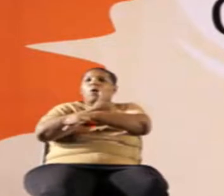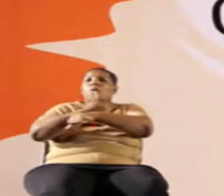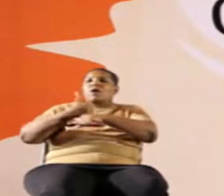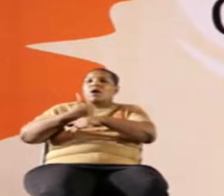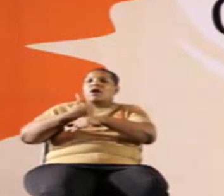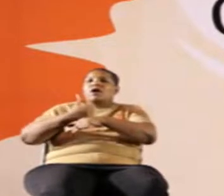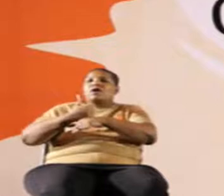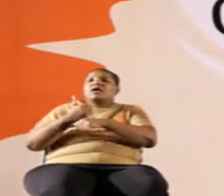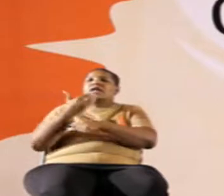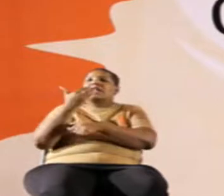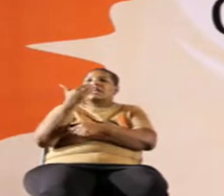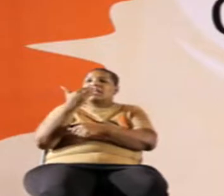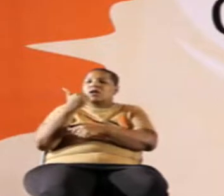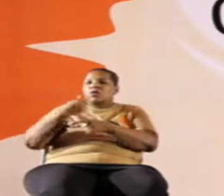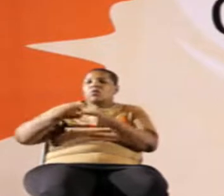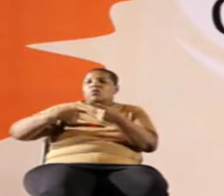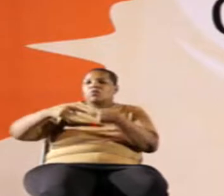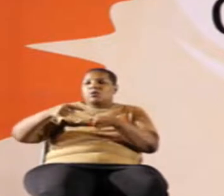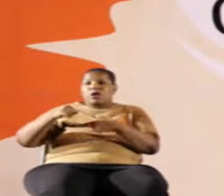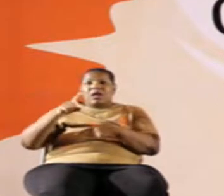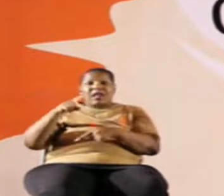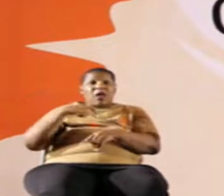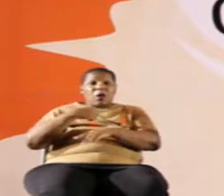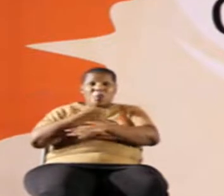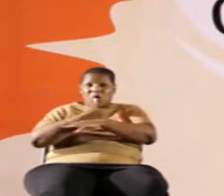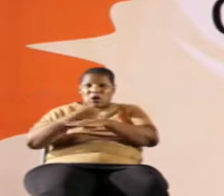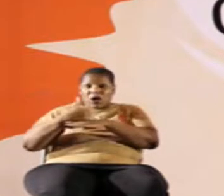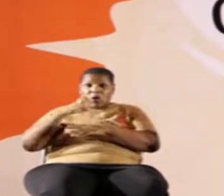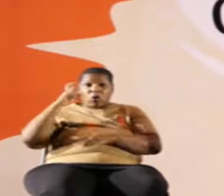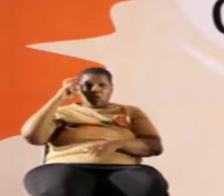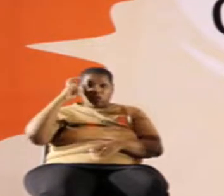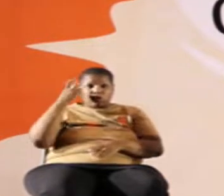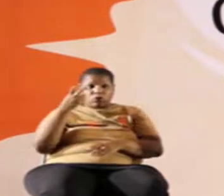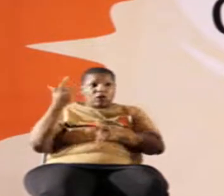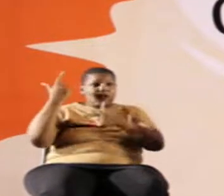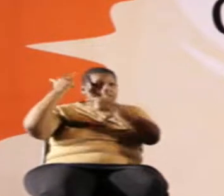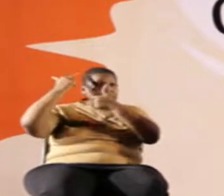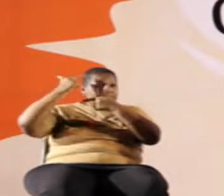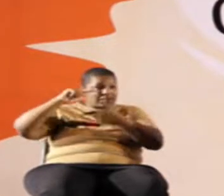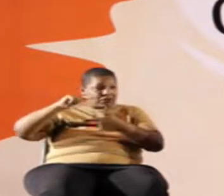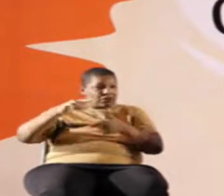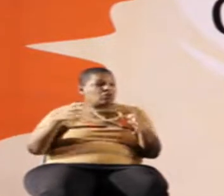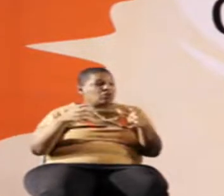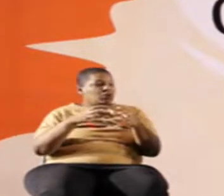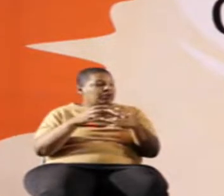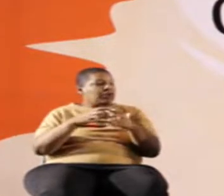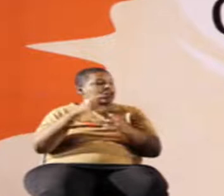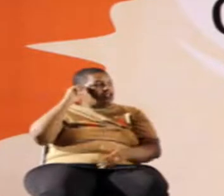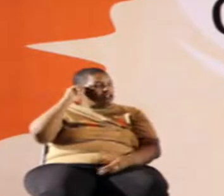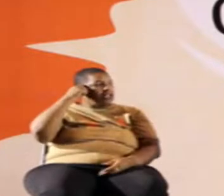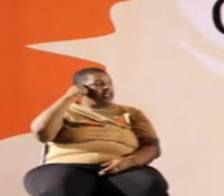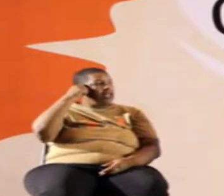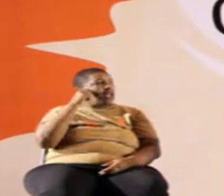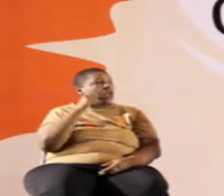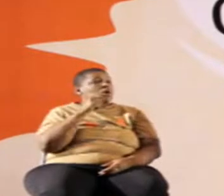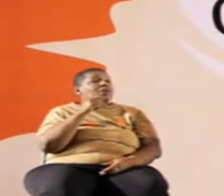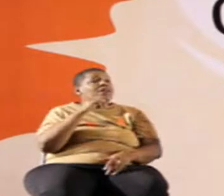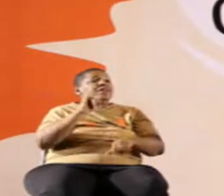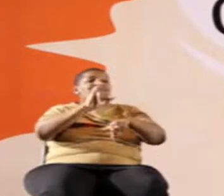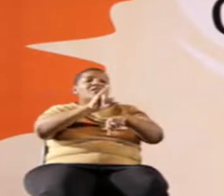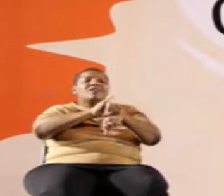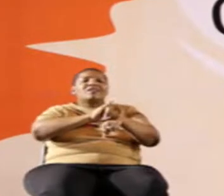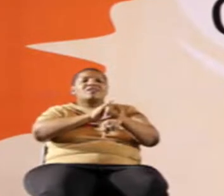demais. Moral, pode-se dizer, cultural, da tradição, da comunidade negra. Não é? Mulher negra é central.